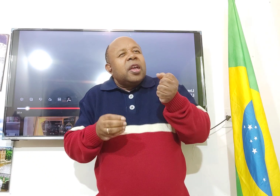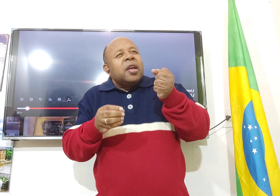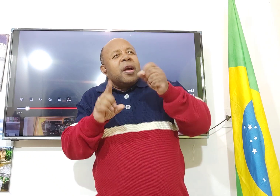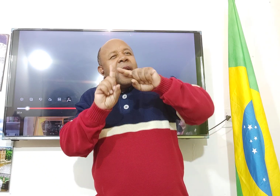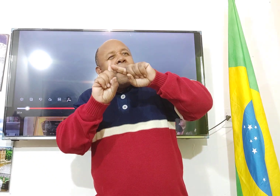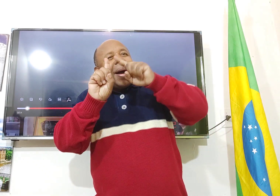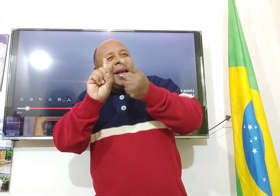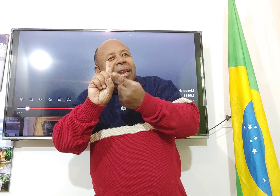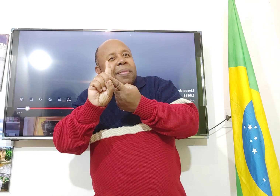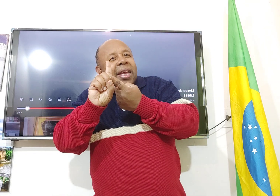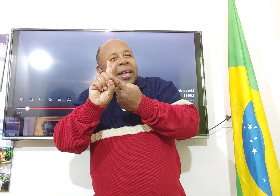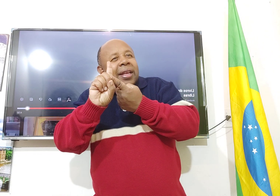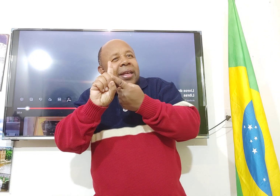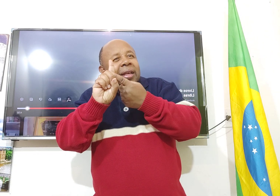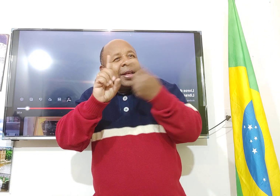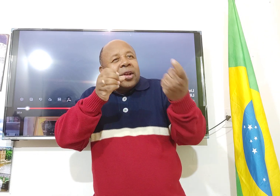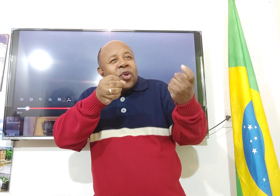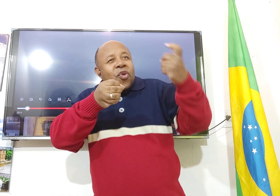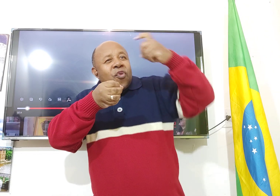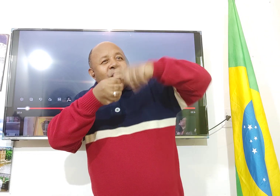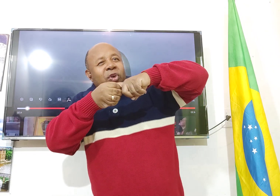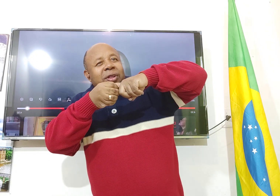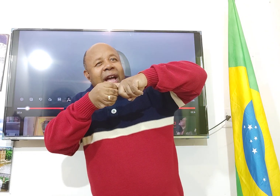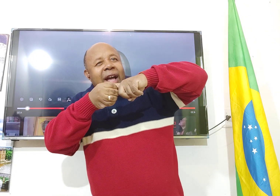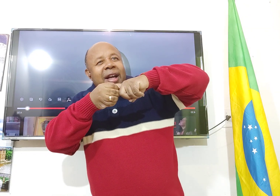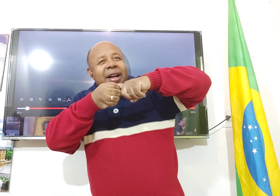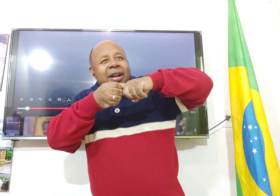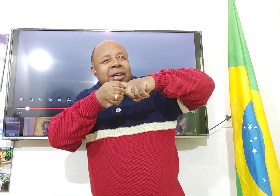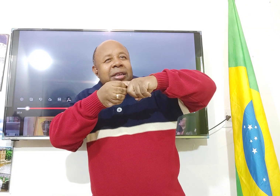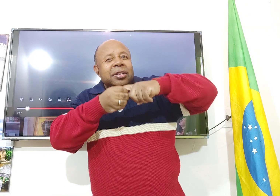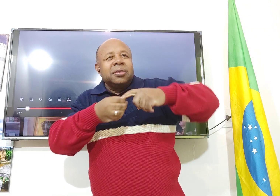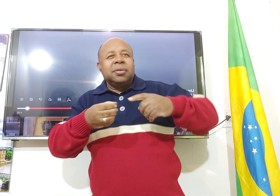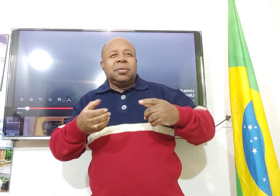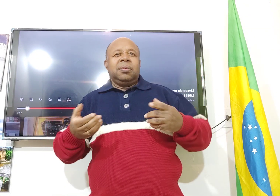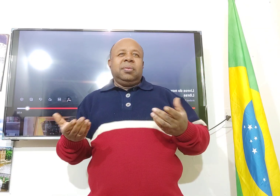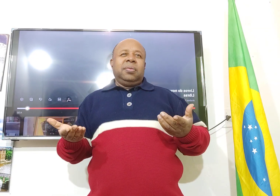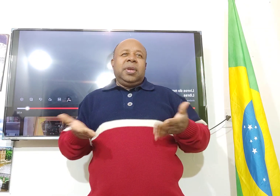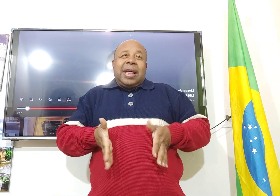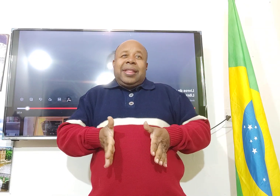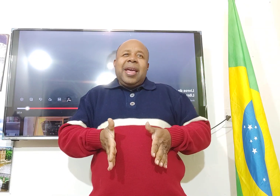Ok. Barriga da mãe. Voltar e nascer?